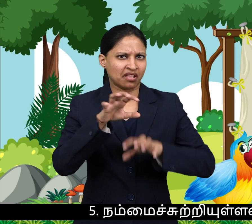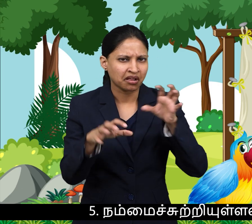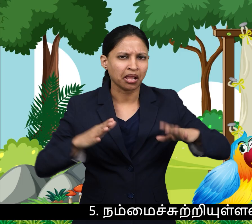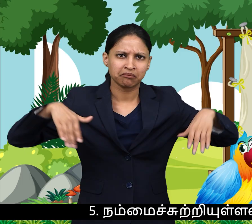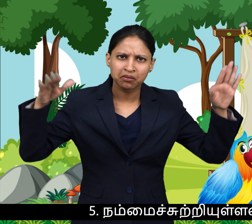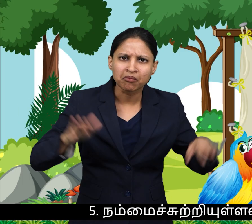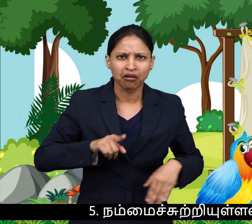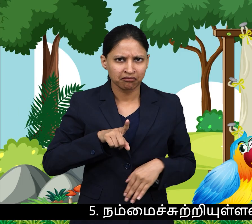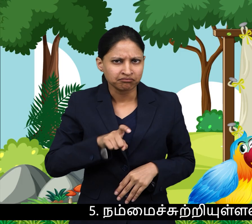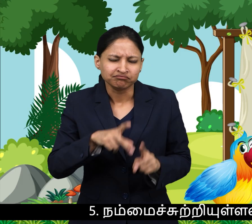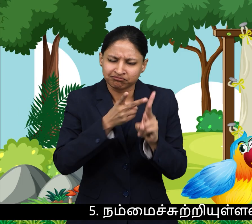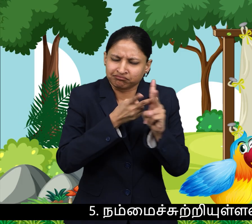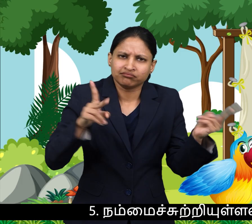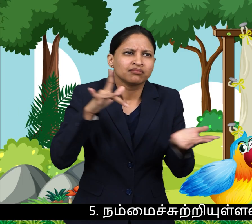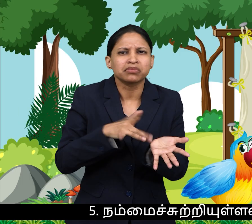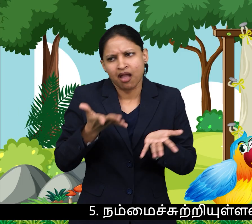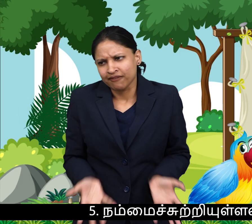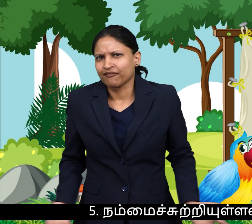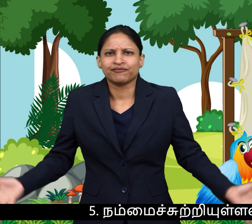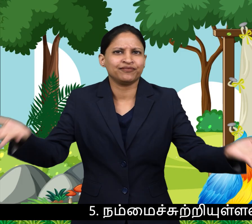நம்மை சுற்றியுள்ள விலங்குகள் மற்றும் பூச்சிகள்.